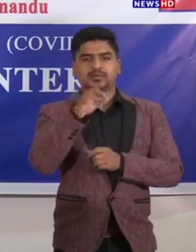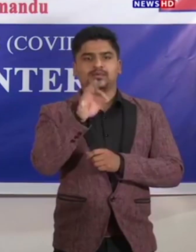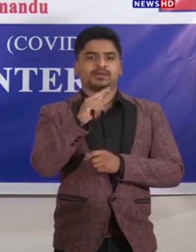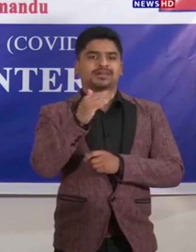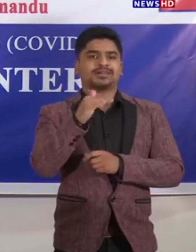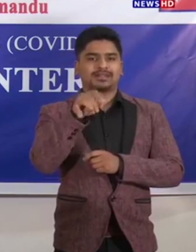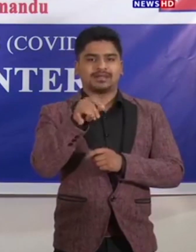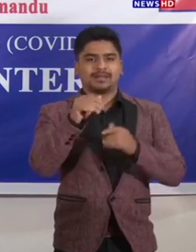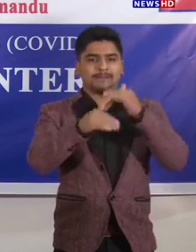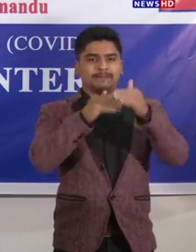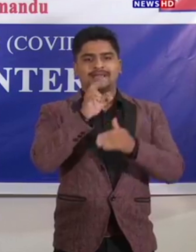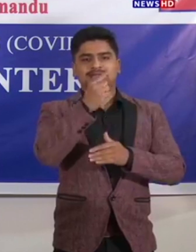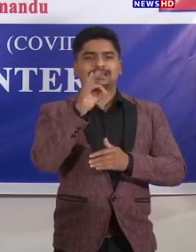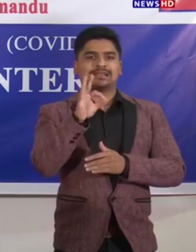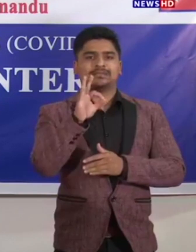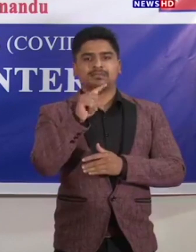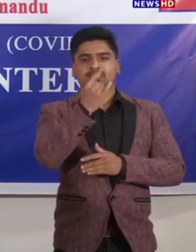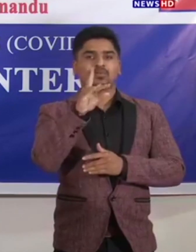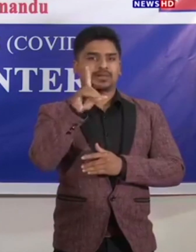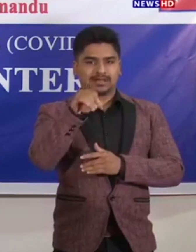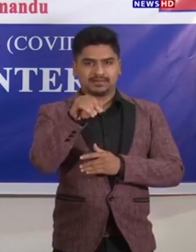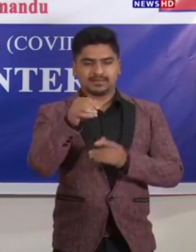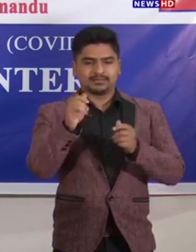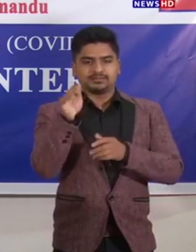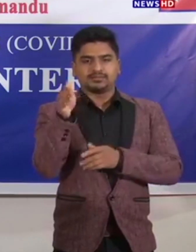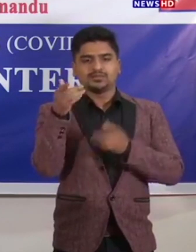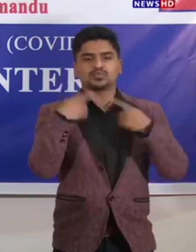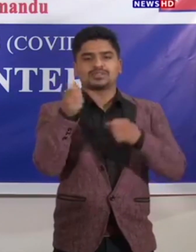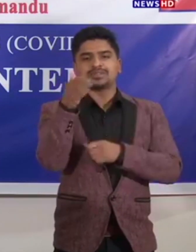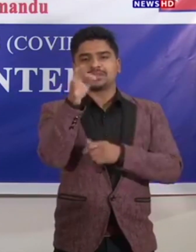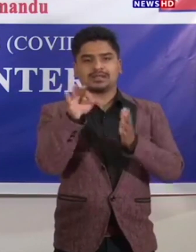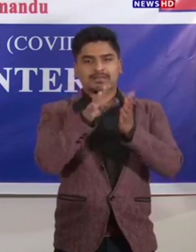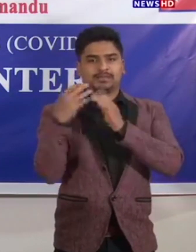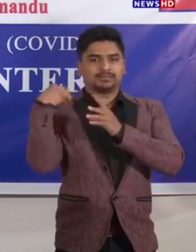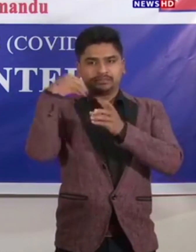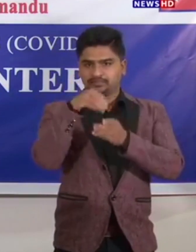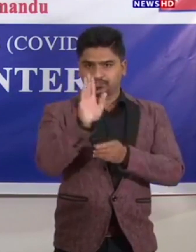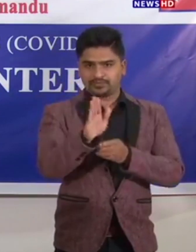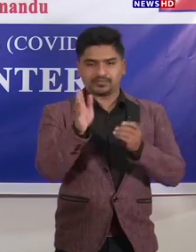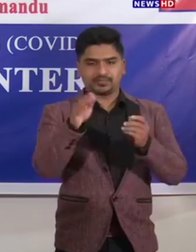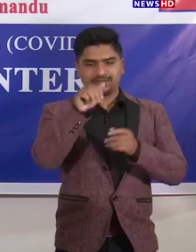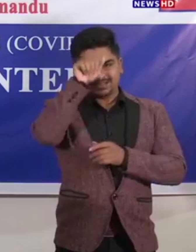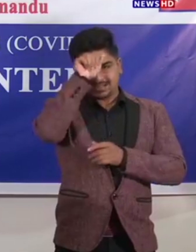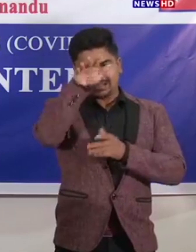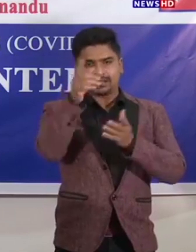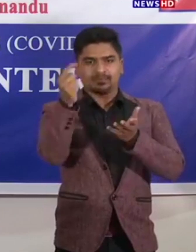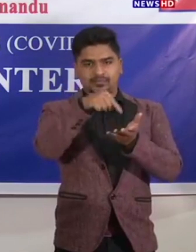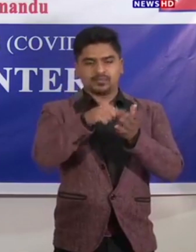टक्डॉ पिगाश देव कोटा सौच्तेत थाजनसुंख्य मन्तरालेको तर्फाट पस्थित भॉए को छुँँुुुुुुुुुुुुु